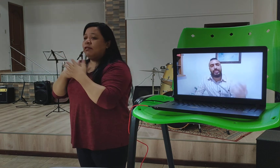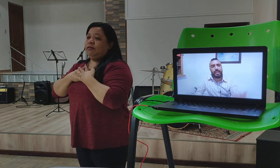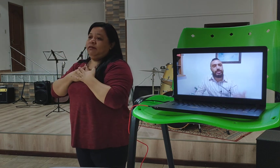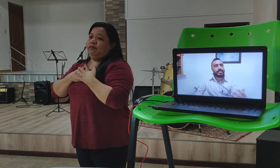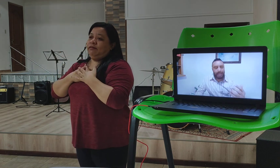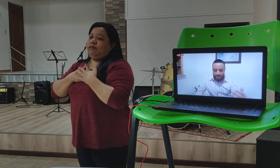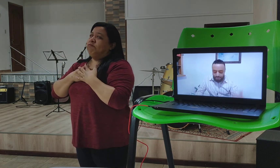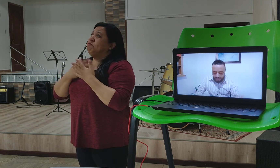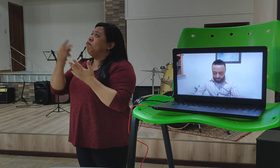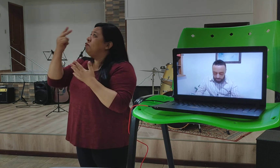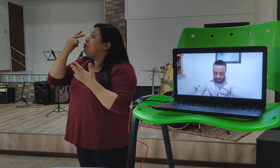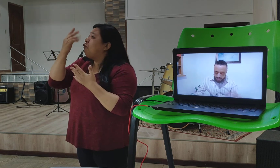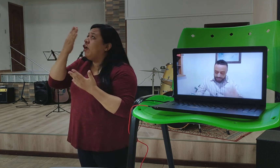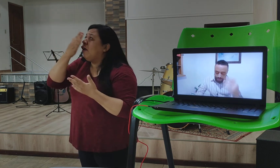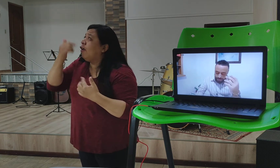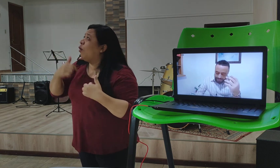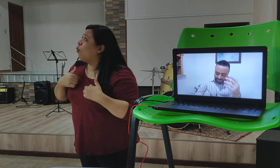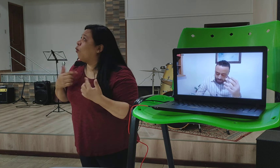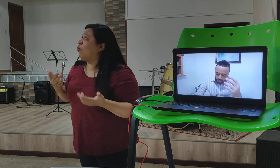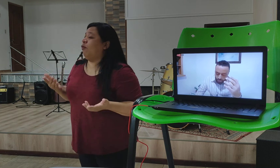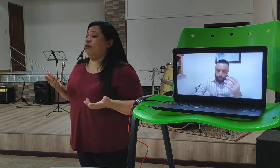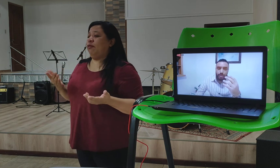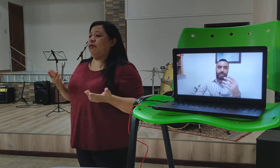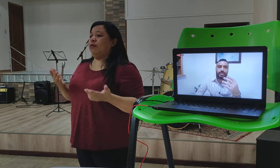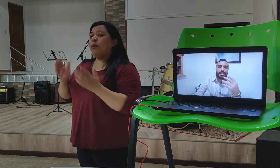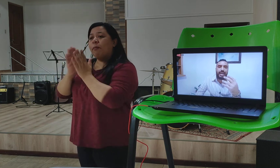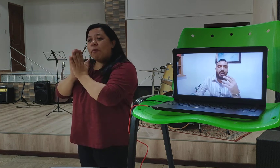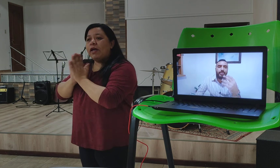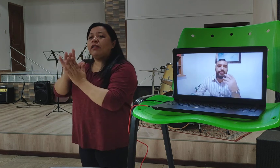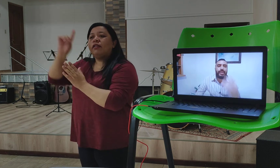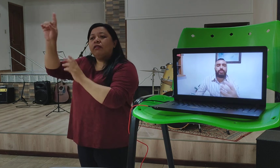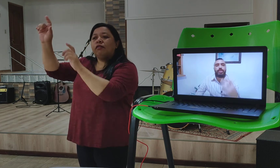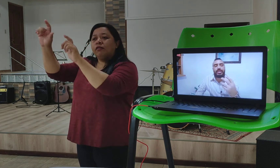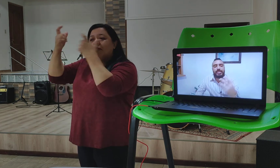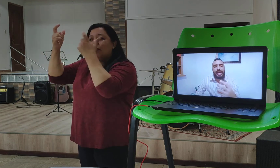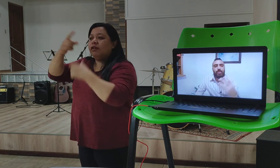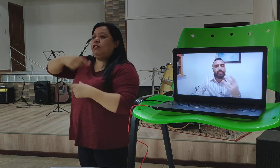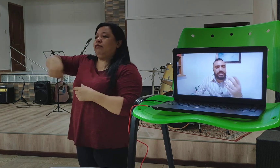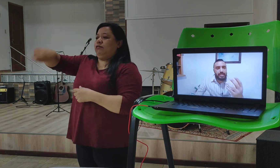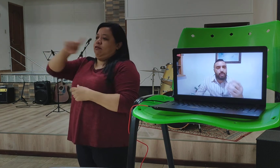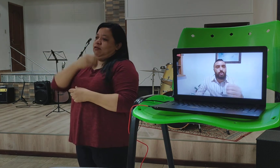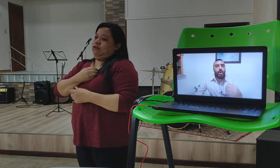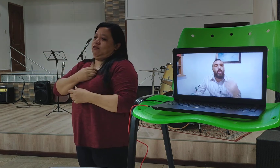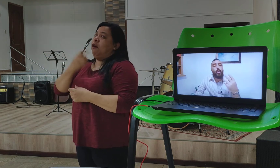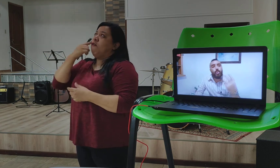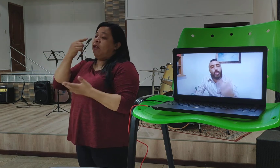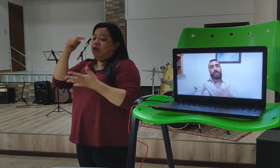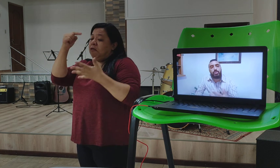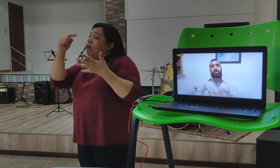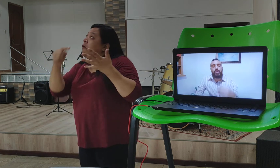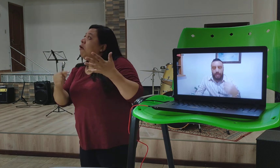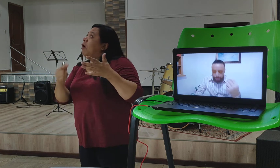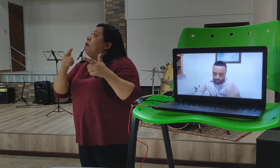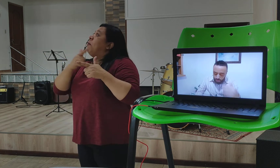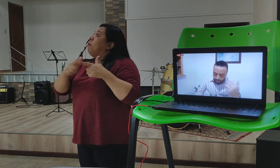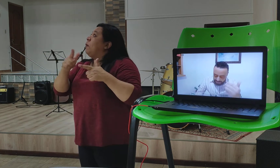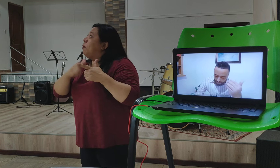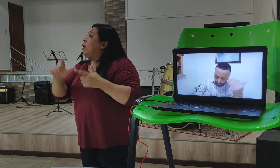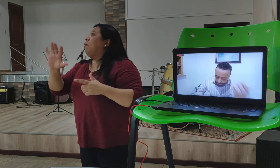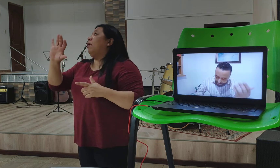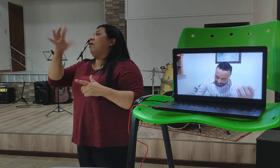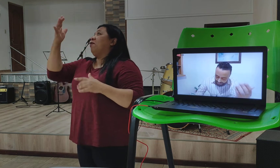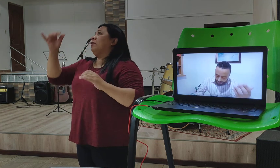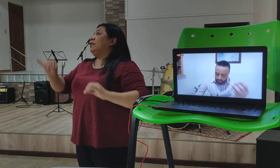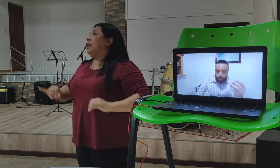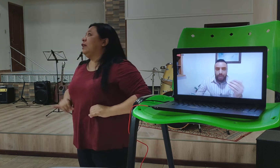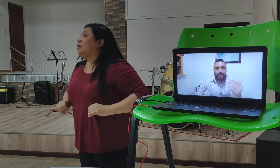que o Senhor não está me vendo? Senhor, será que o Senhor não está vendo o que está acontecendo? O quanto eu estou